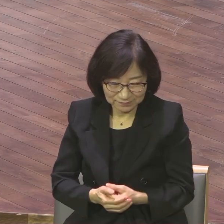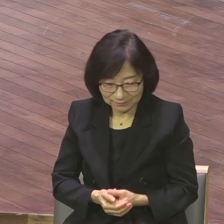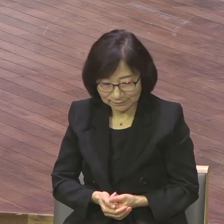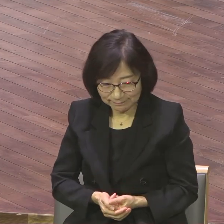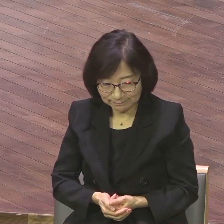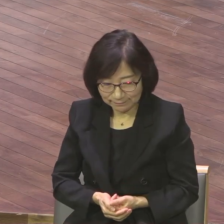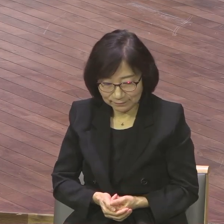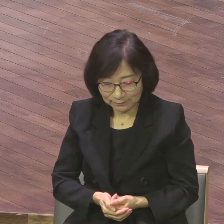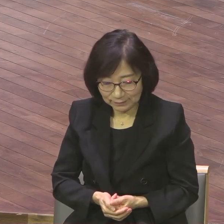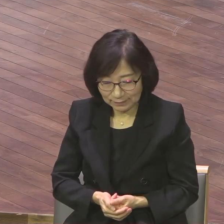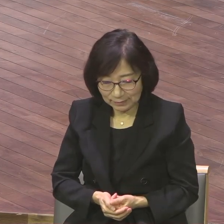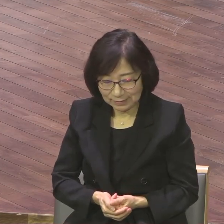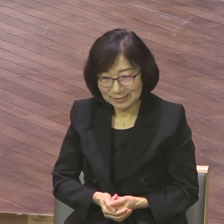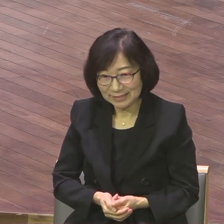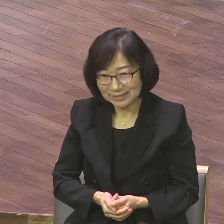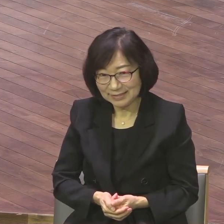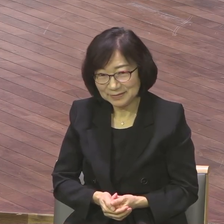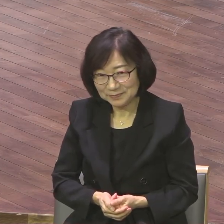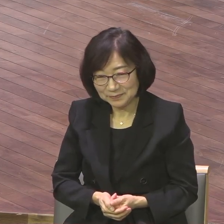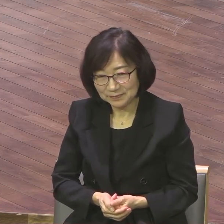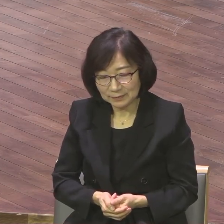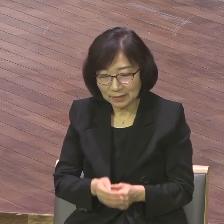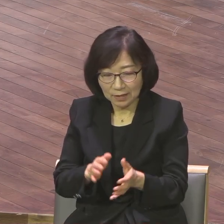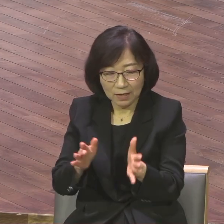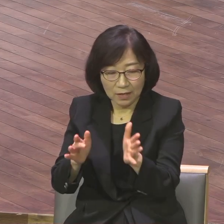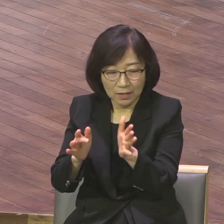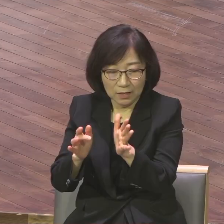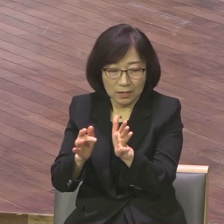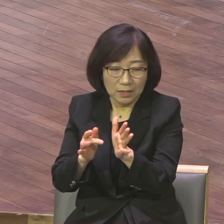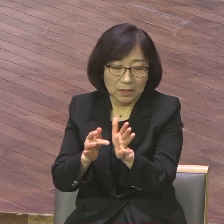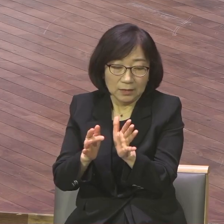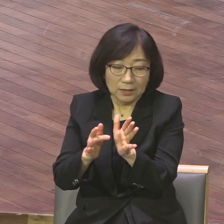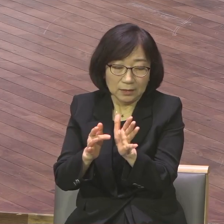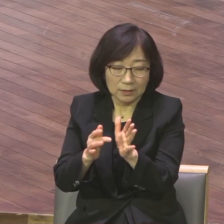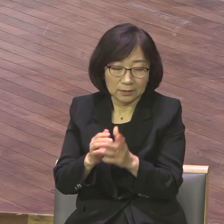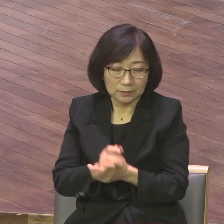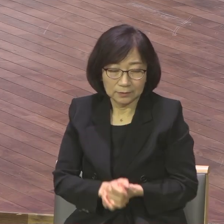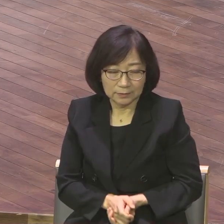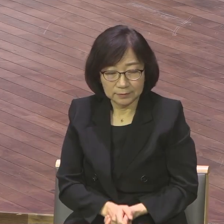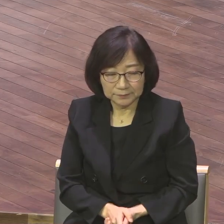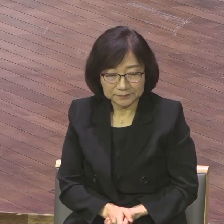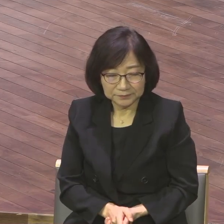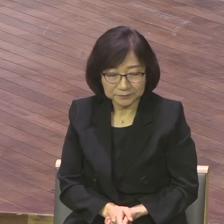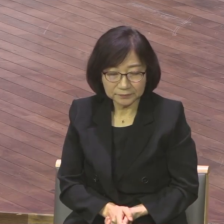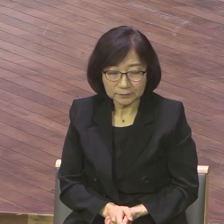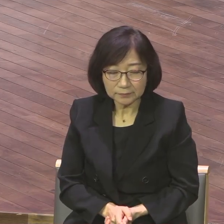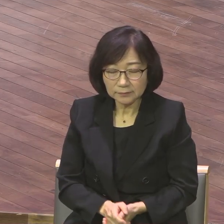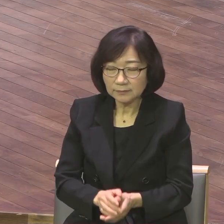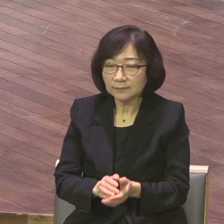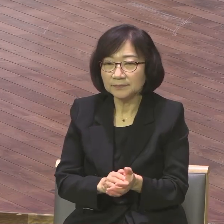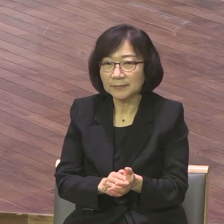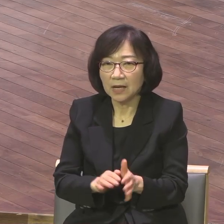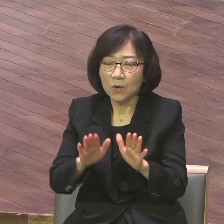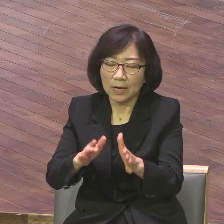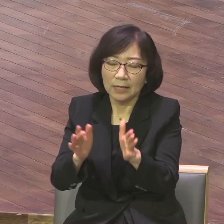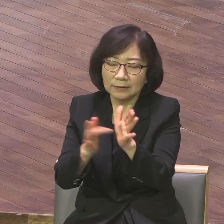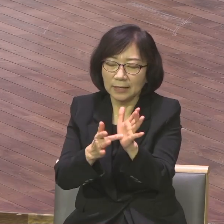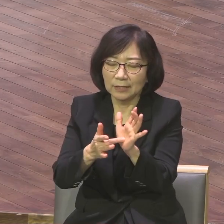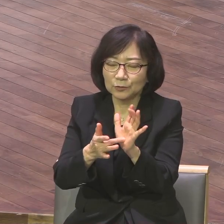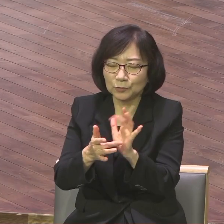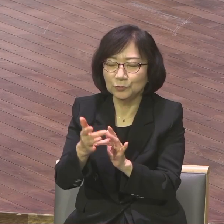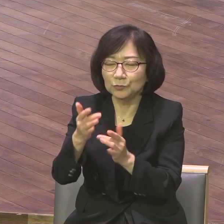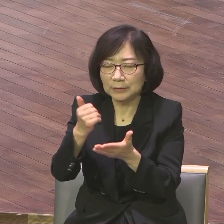모든 축복을 실제로 그렇게 맛보는 것이 구원받은 자의 본 모습이란 사실을 강조하고